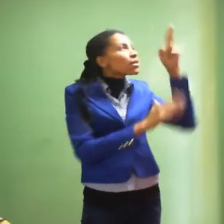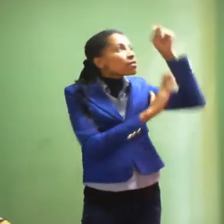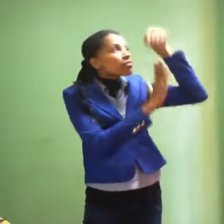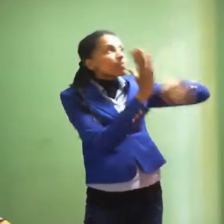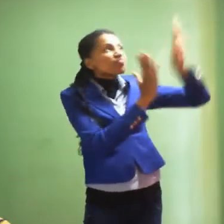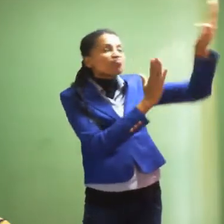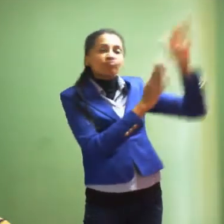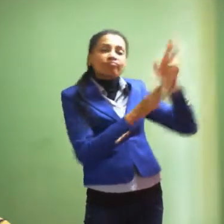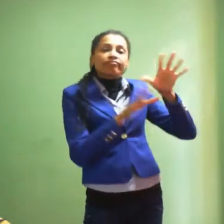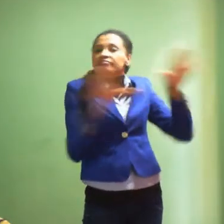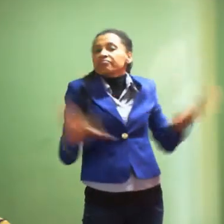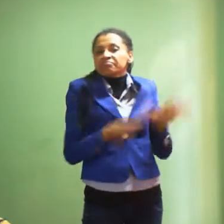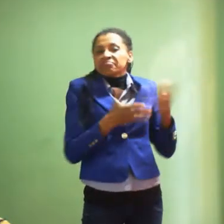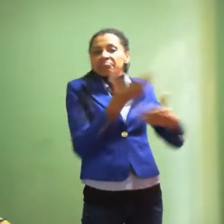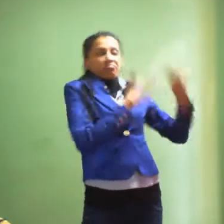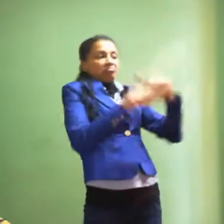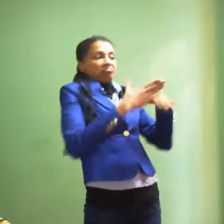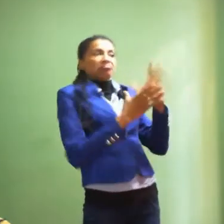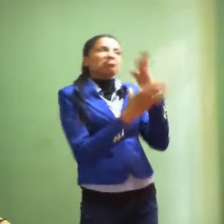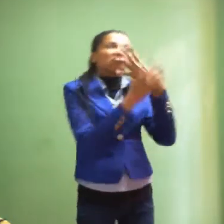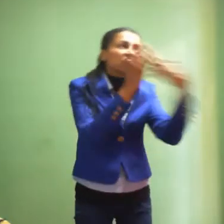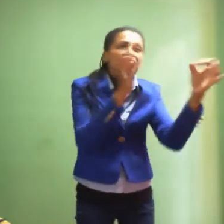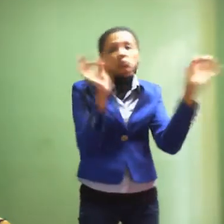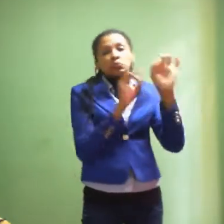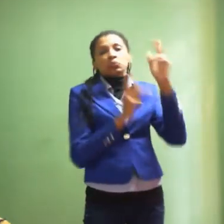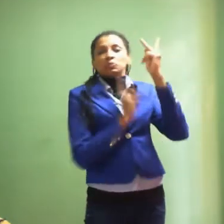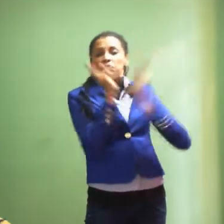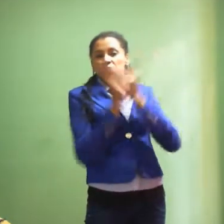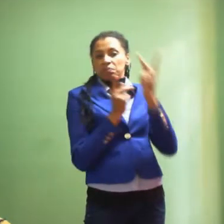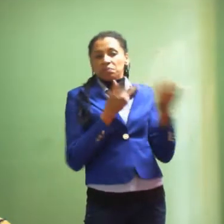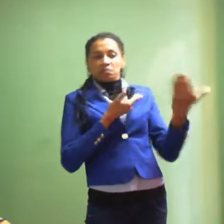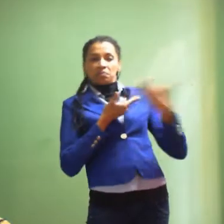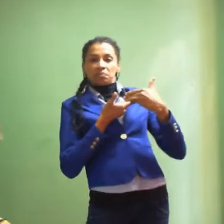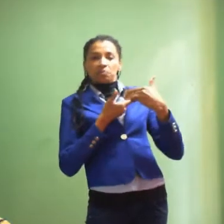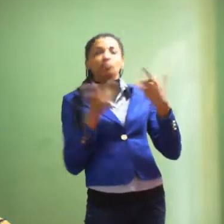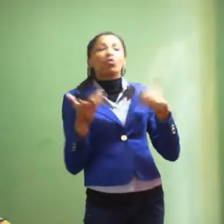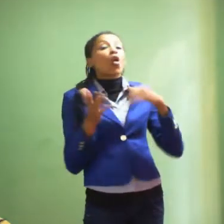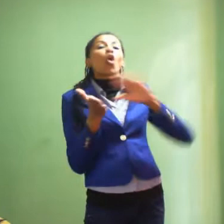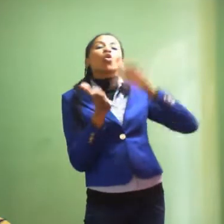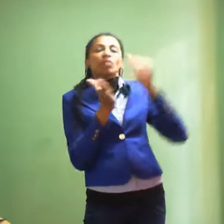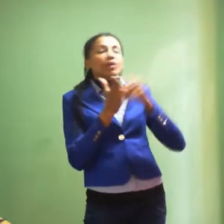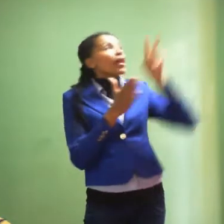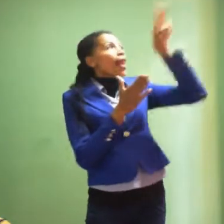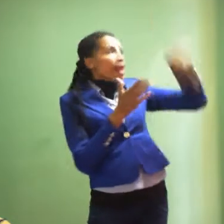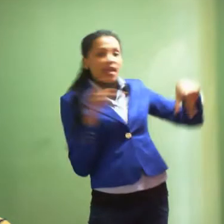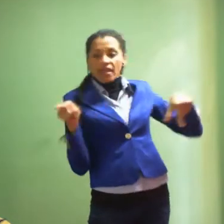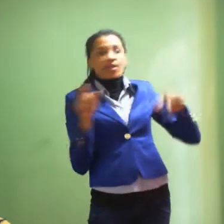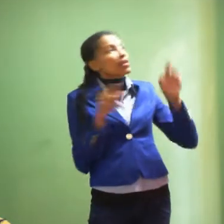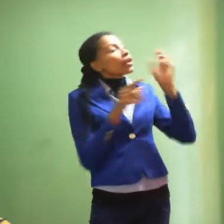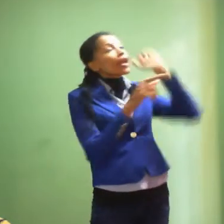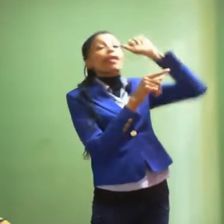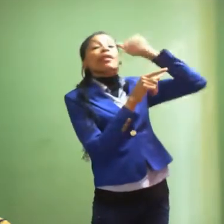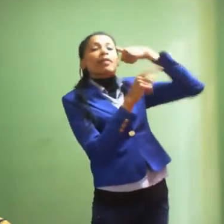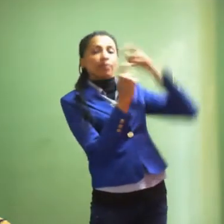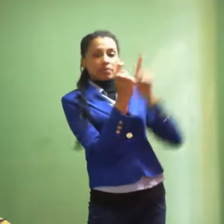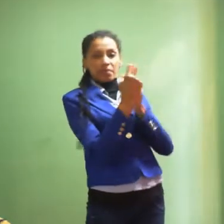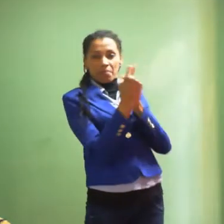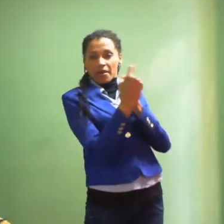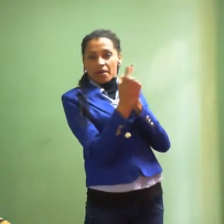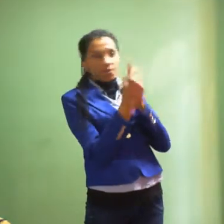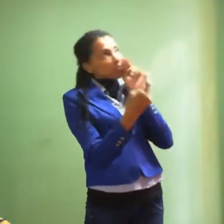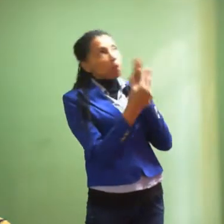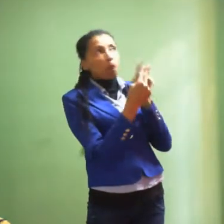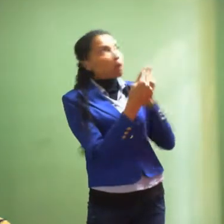hicimos de la salida pedagógica. Vamos a tener la posibilidad de volver al vocabulario que salió en